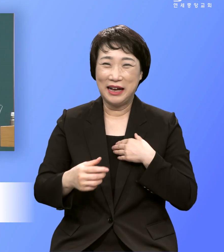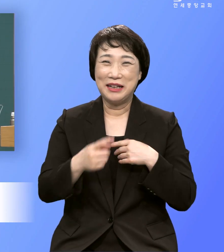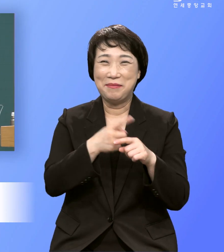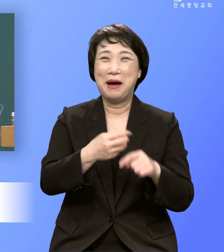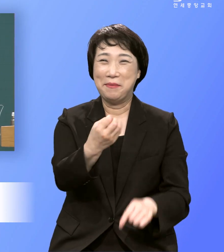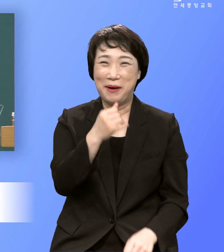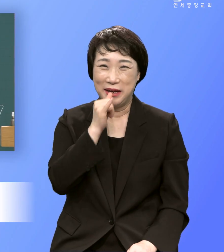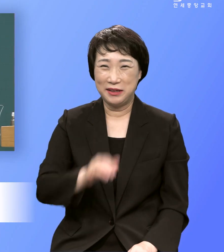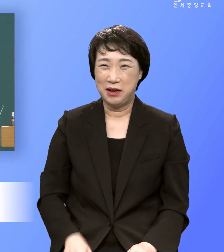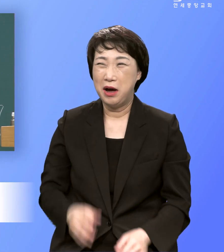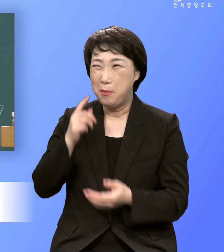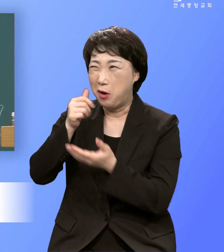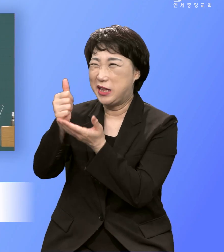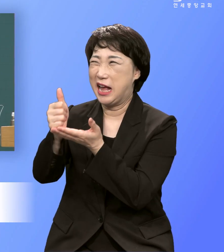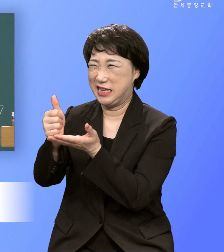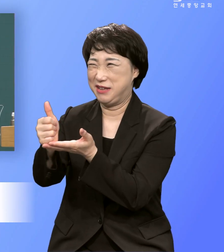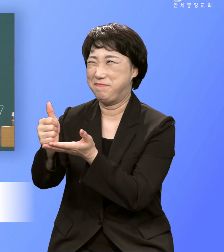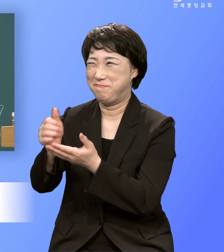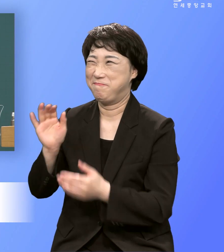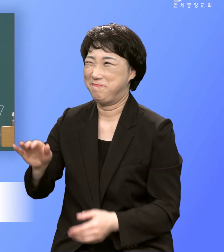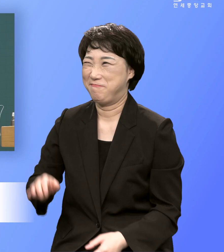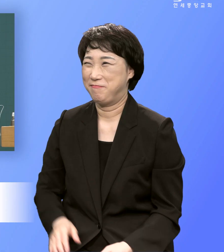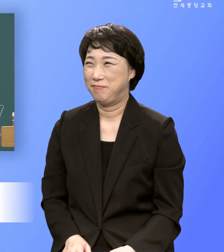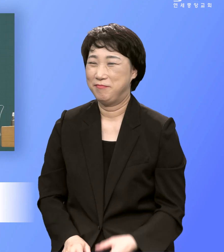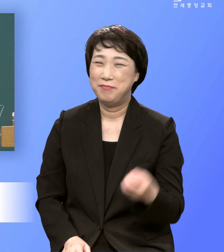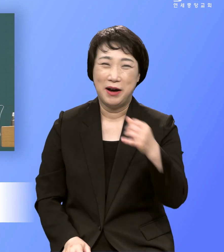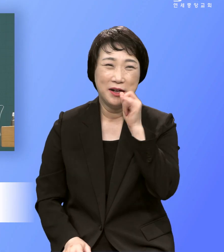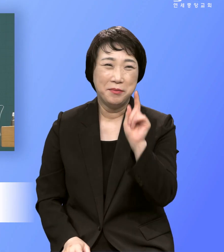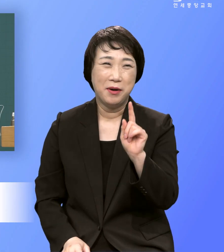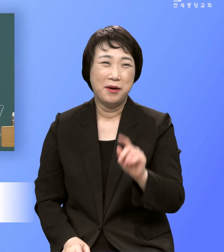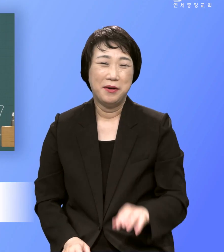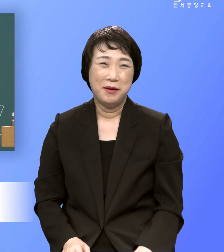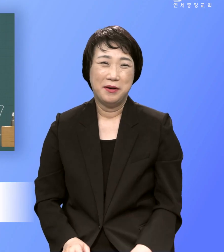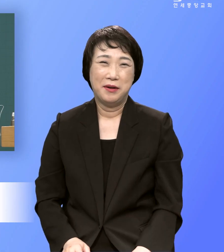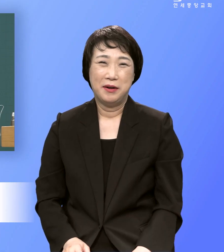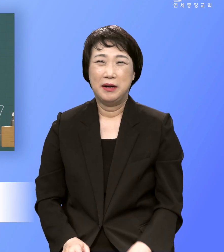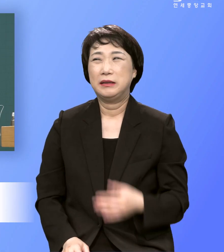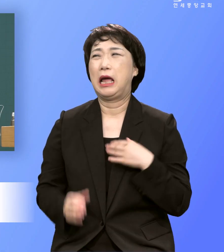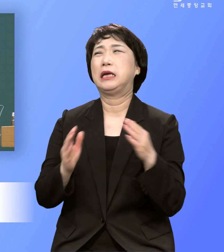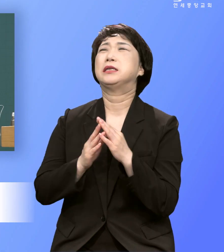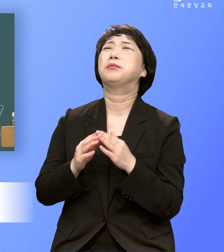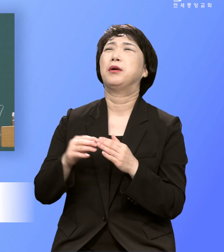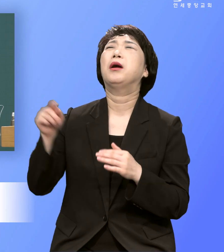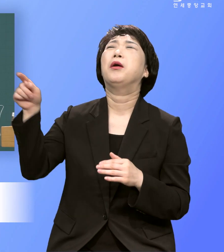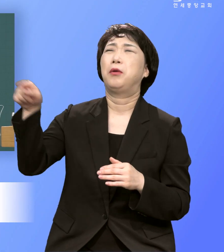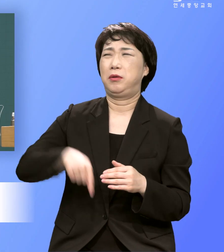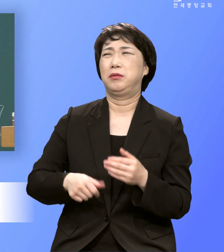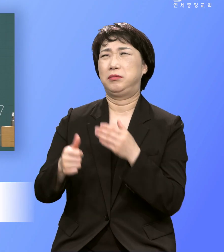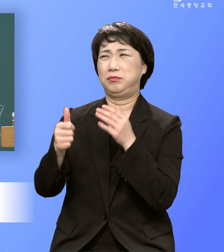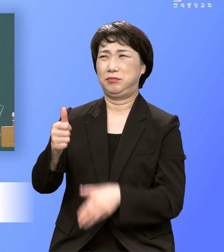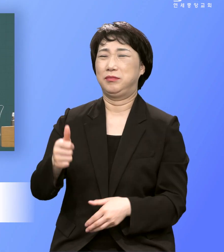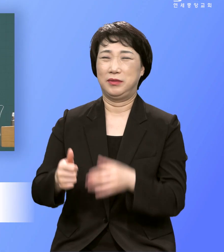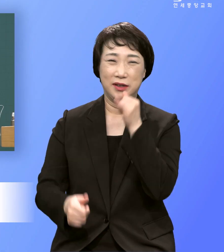목사님 이렇게 말해. 하고 우리 집 좀 왔다가